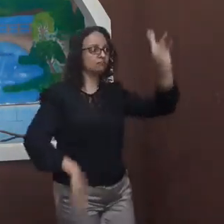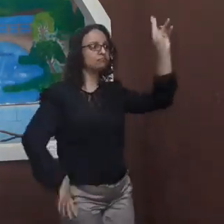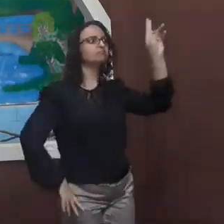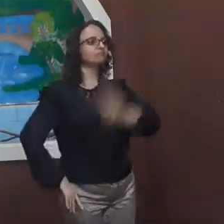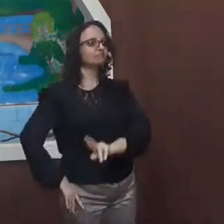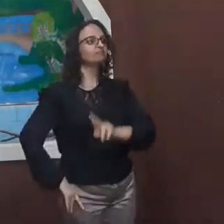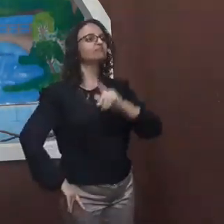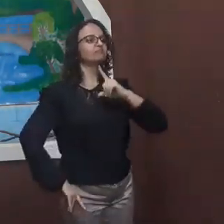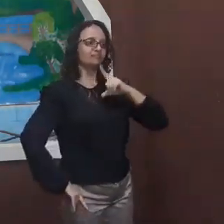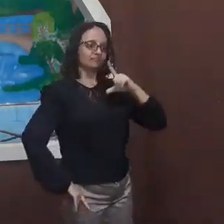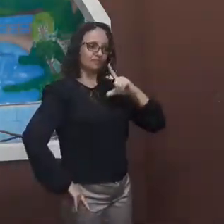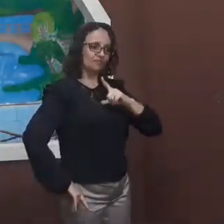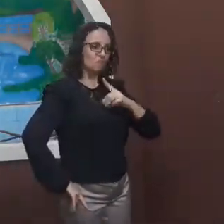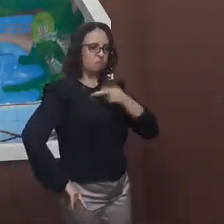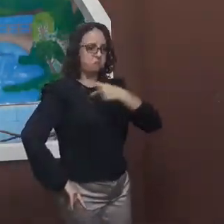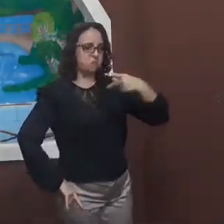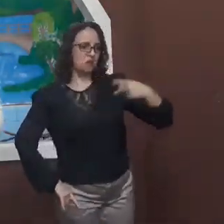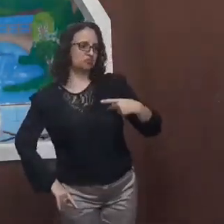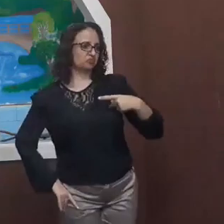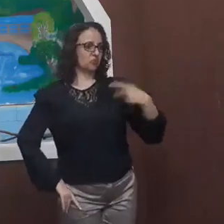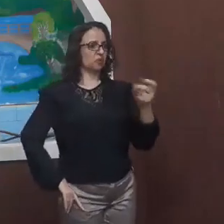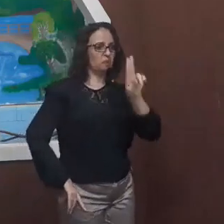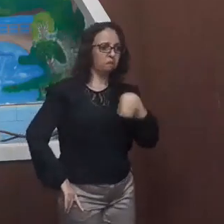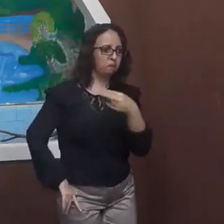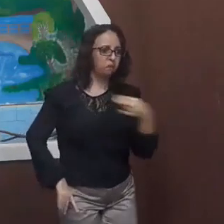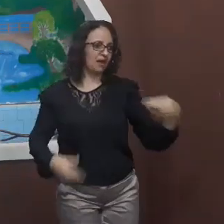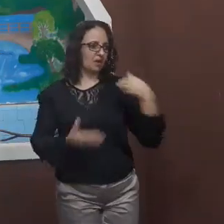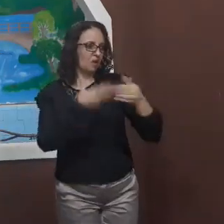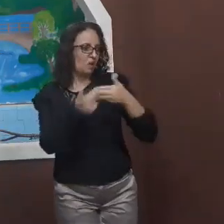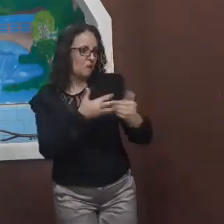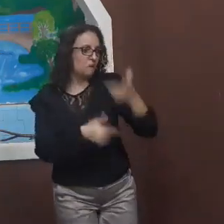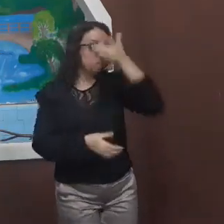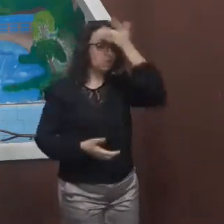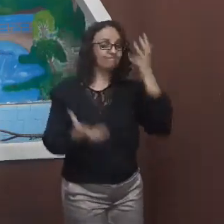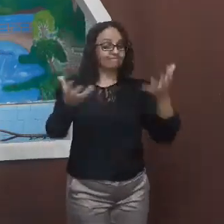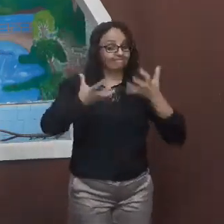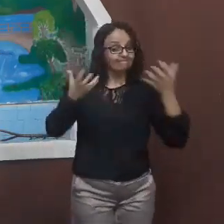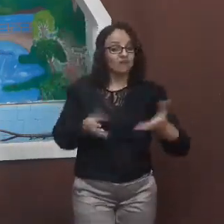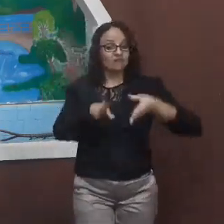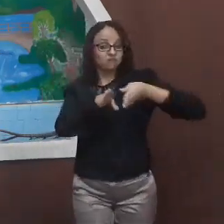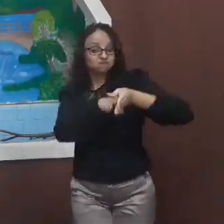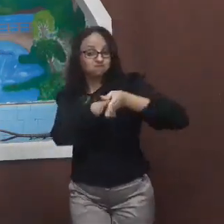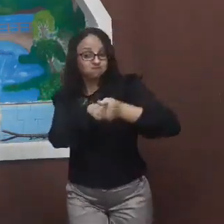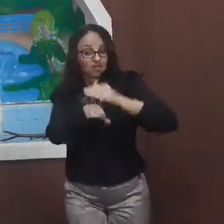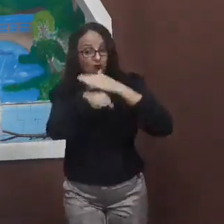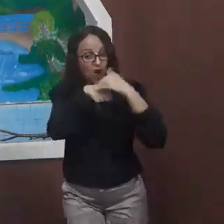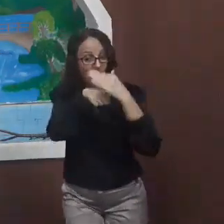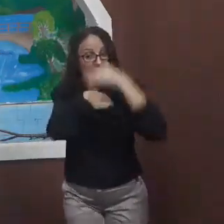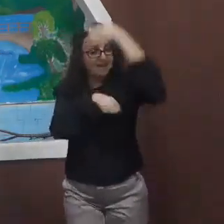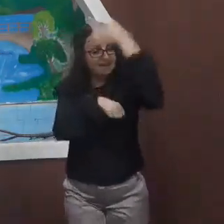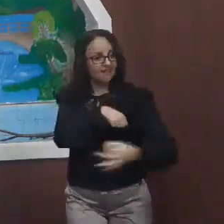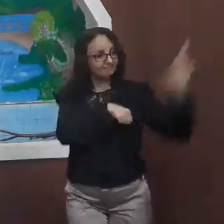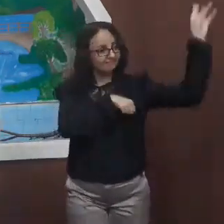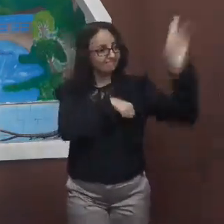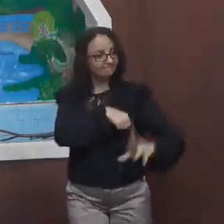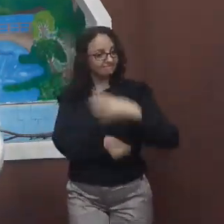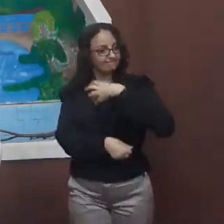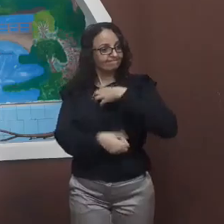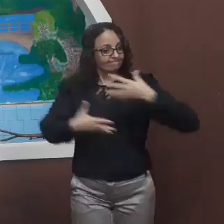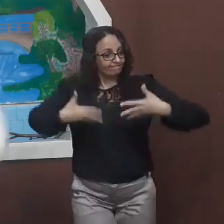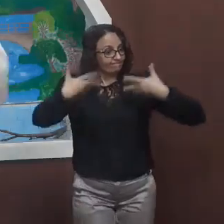certeza absoluta que naquele momento que as pessoas querem é ouvir uma fala de um religioso. E quando nós temos